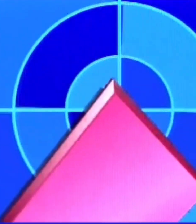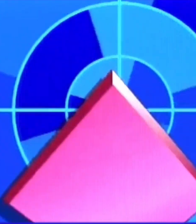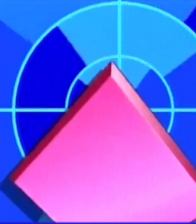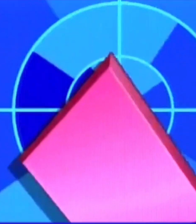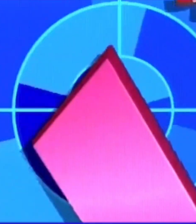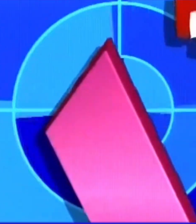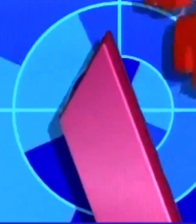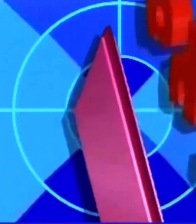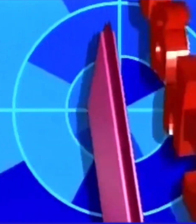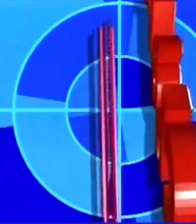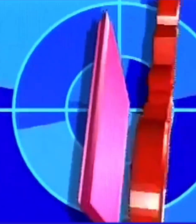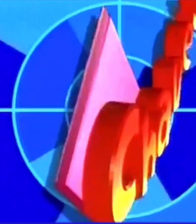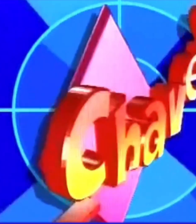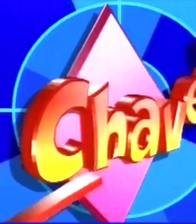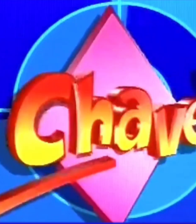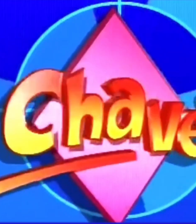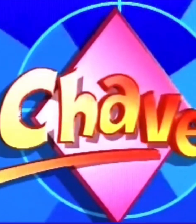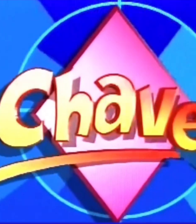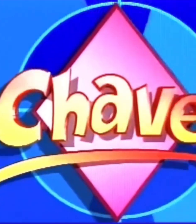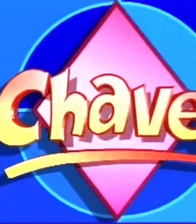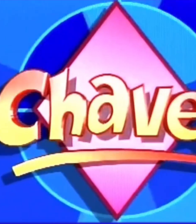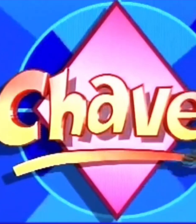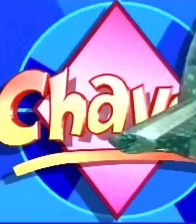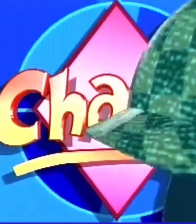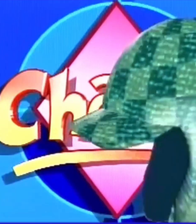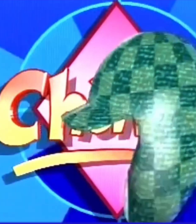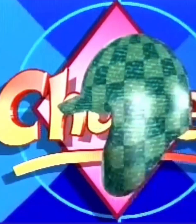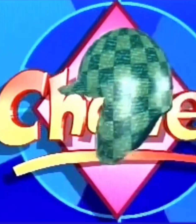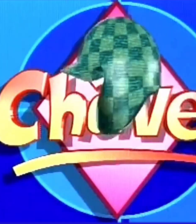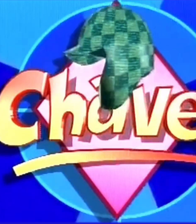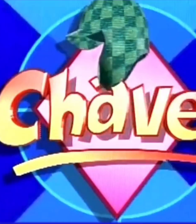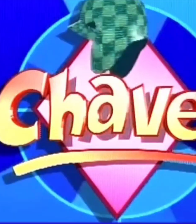TV. Aí vem o Chaves.